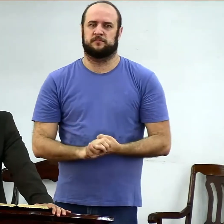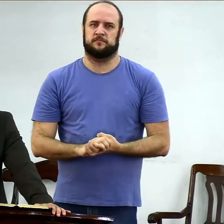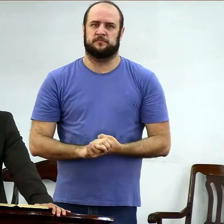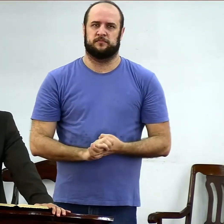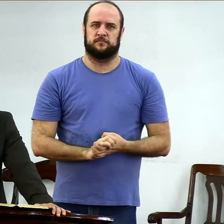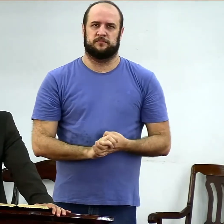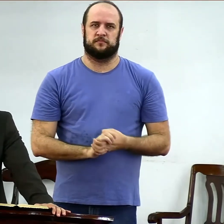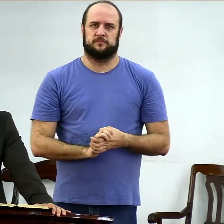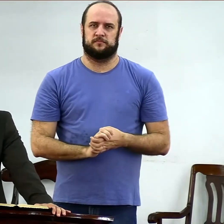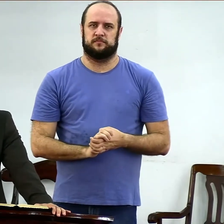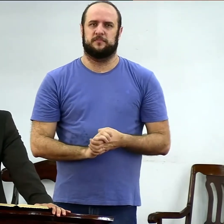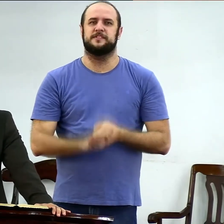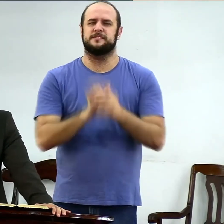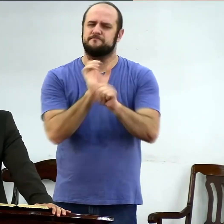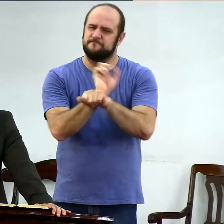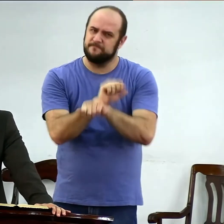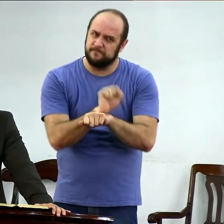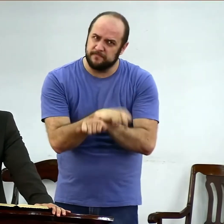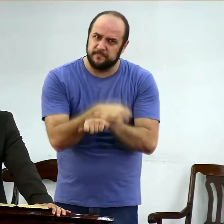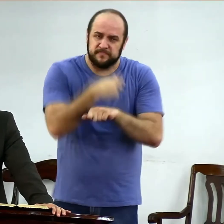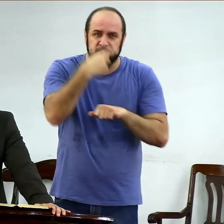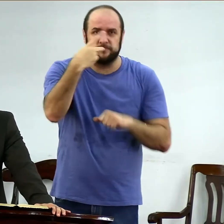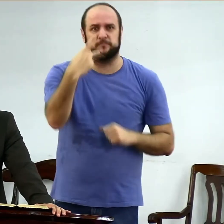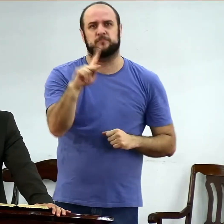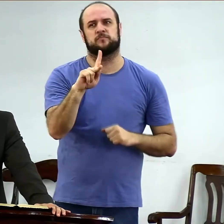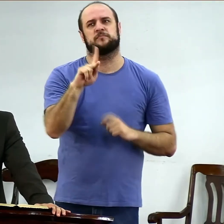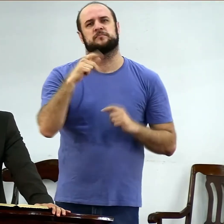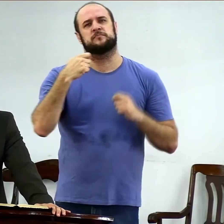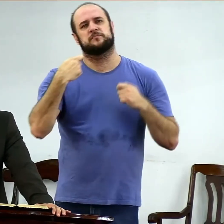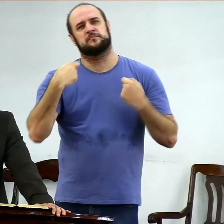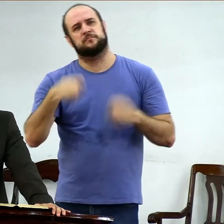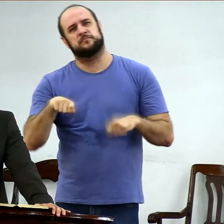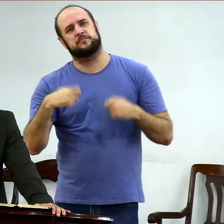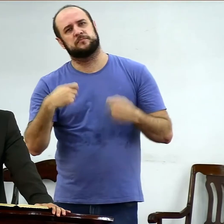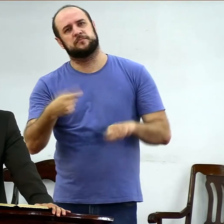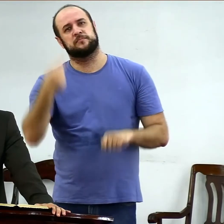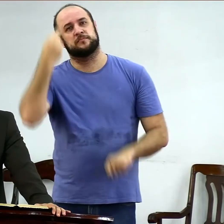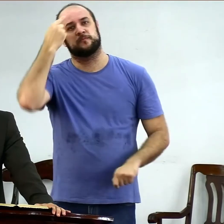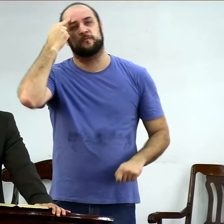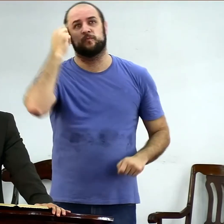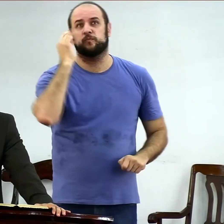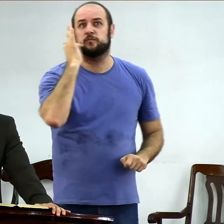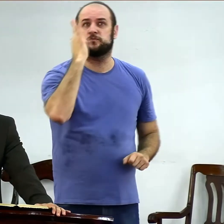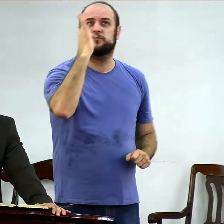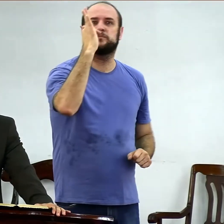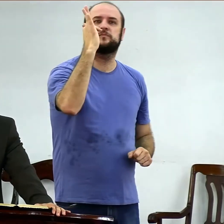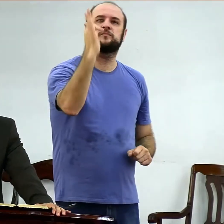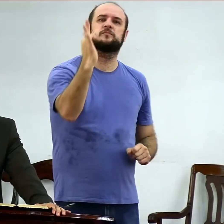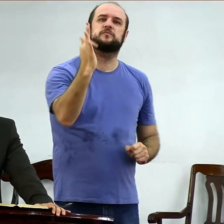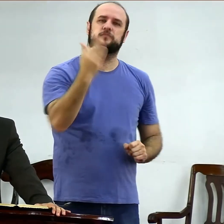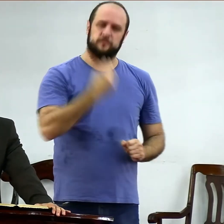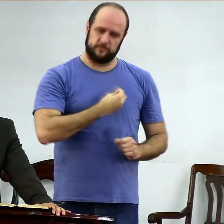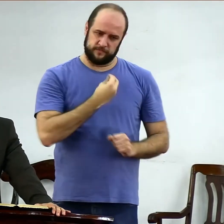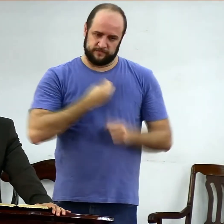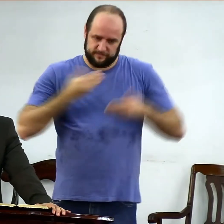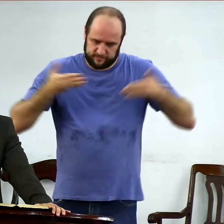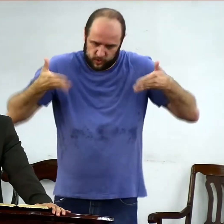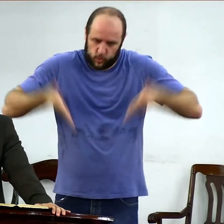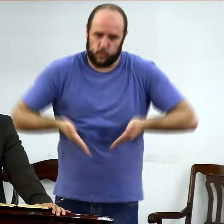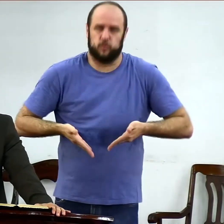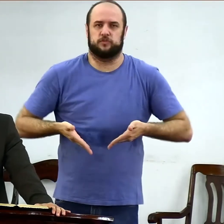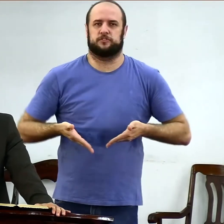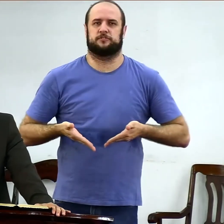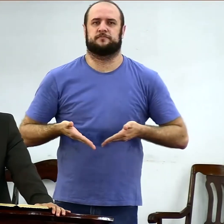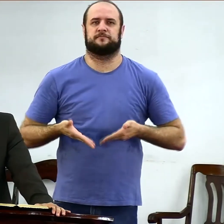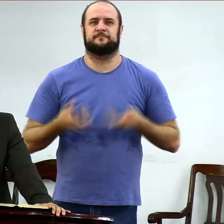A sua esperança precisa estar no futuro para viver o presente. Mas